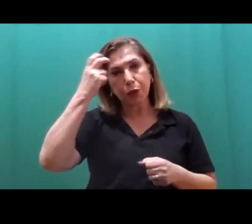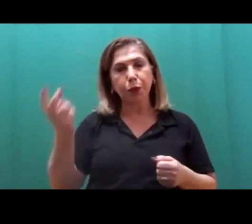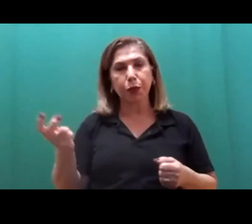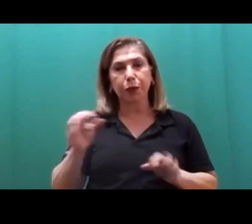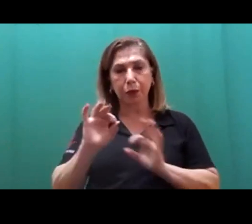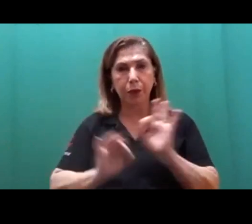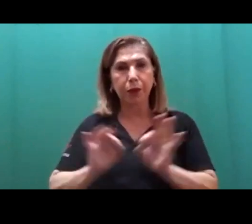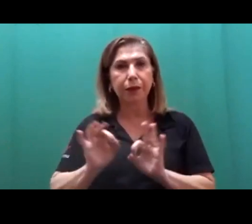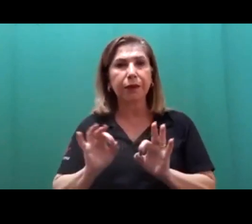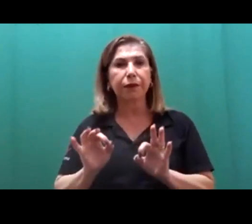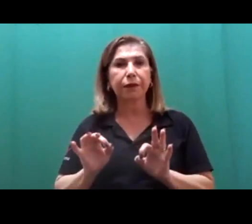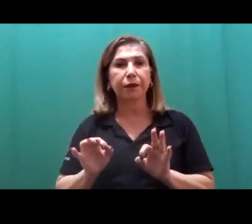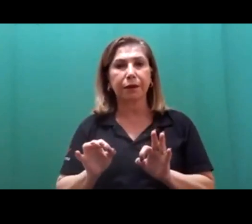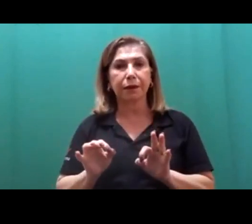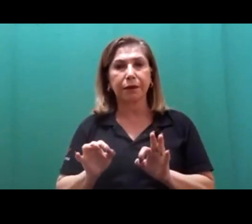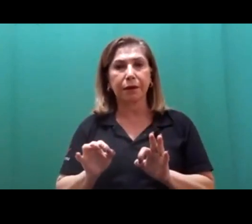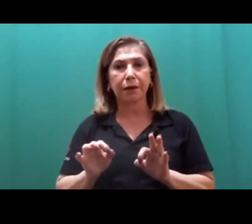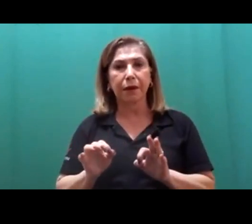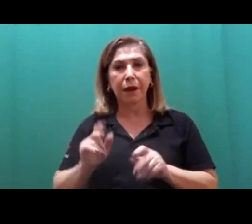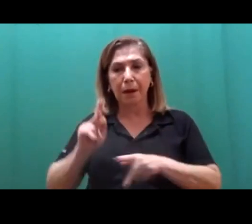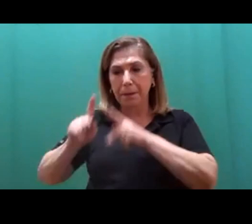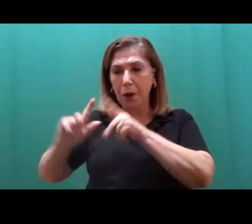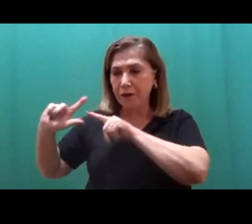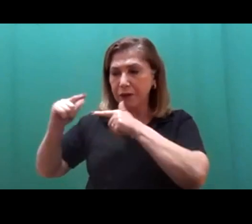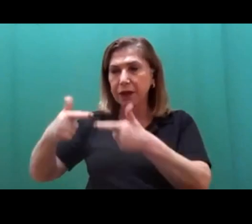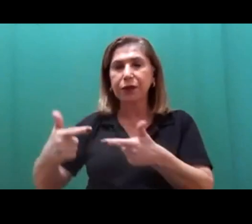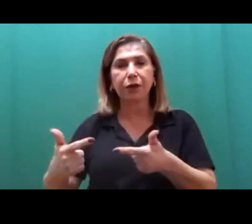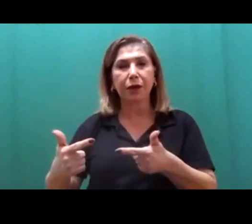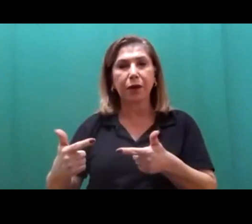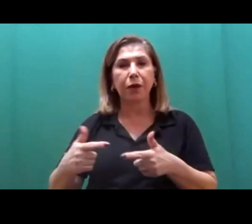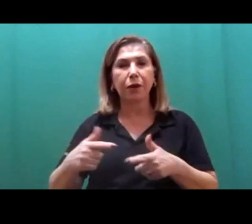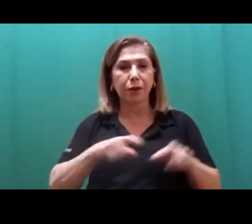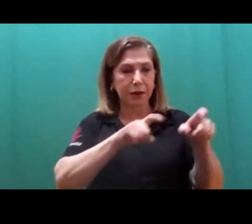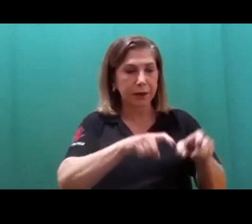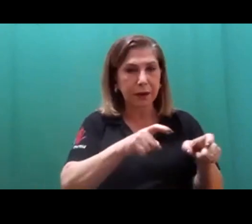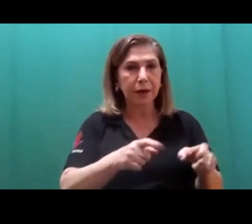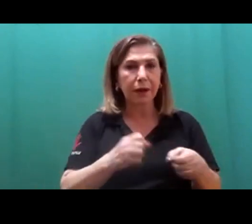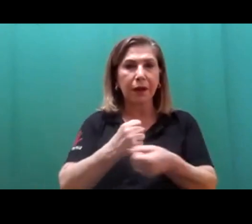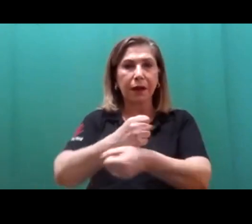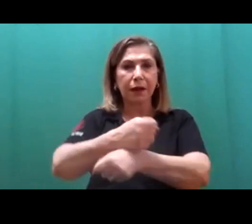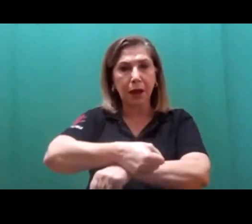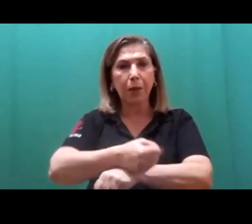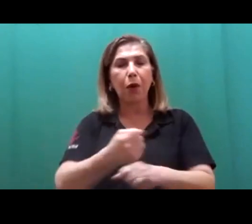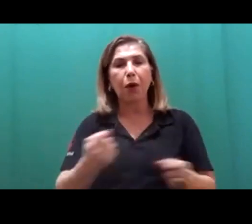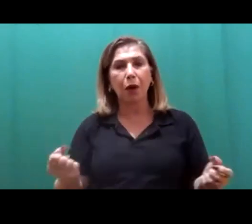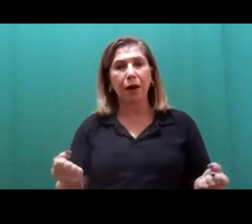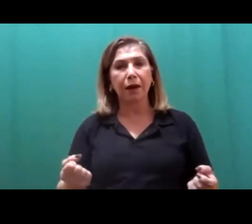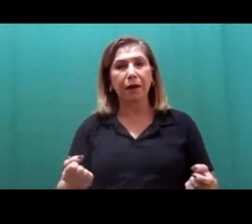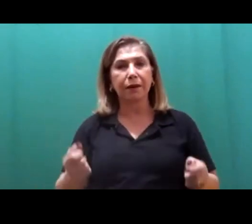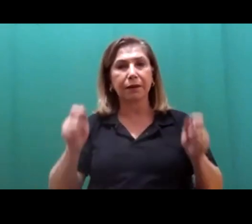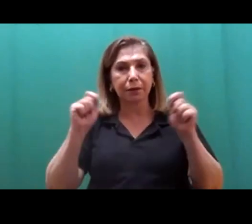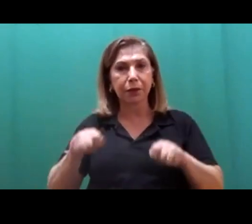organizações sociais, né, dos povos tradicionais, dos terreiros, quilombolas, que lidam de outras